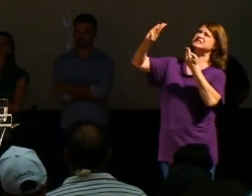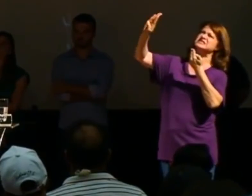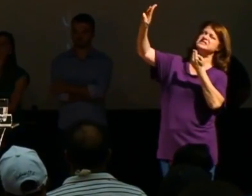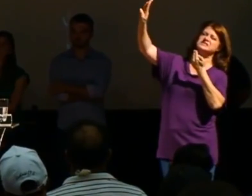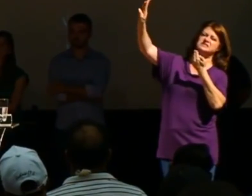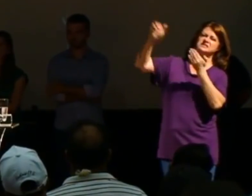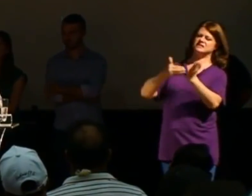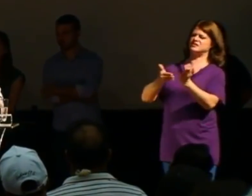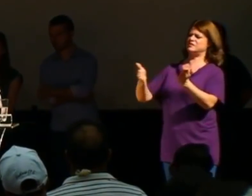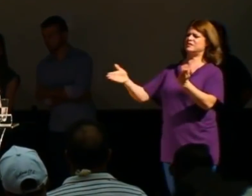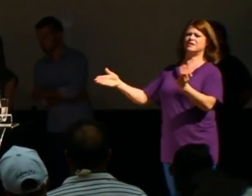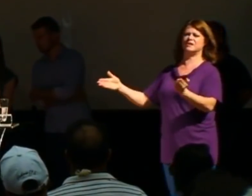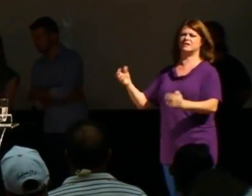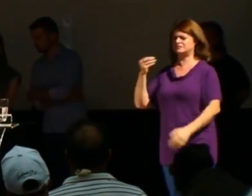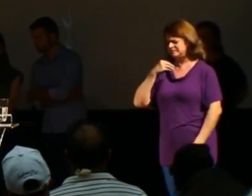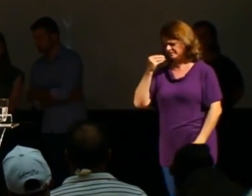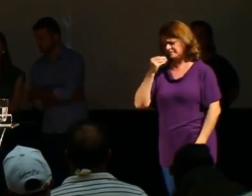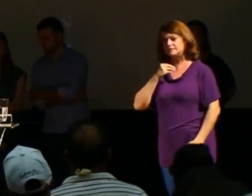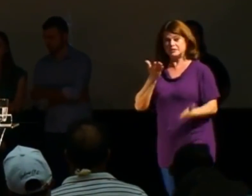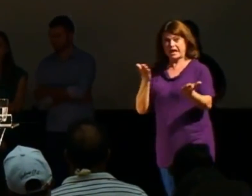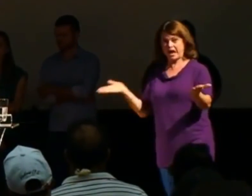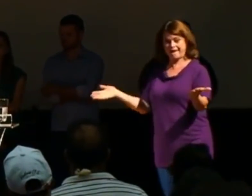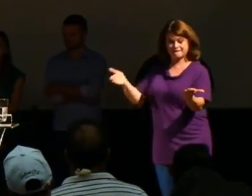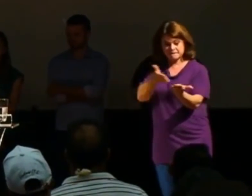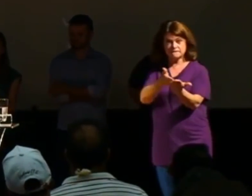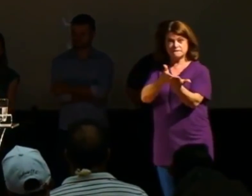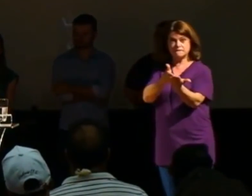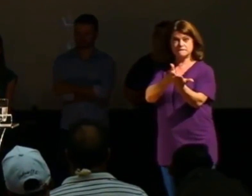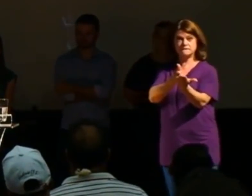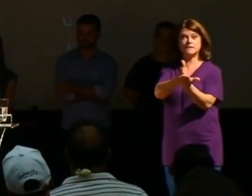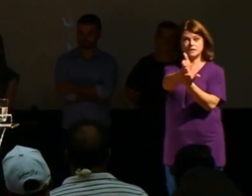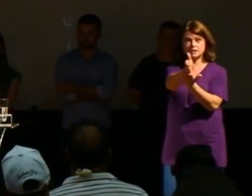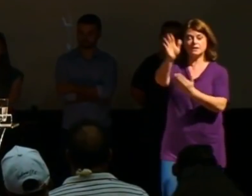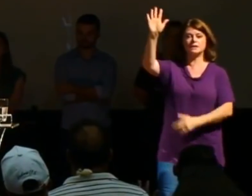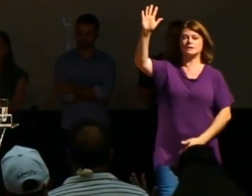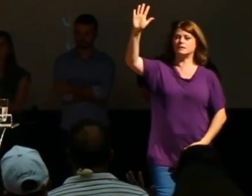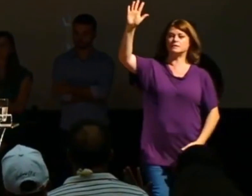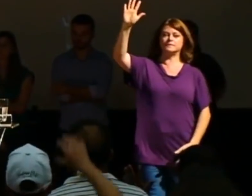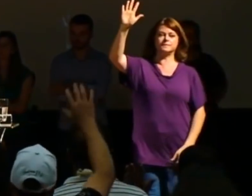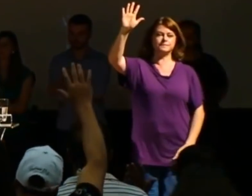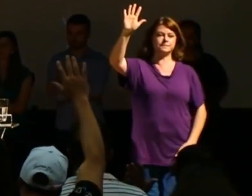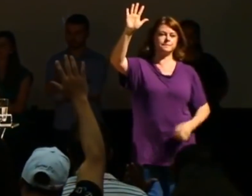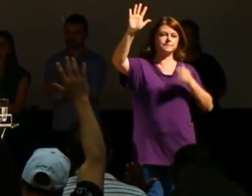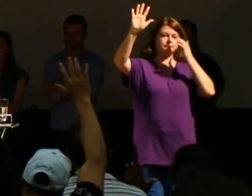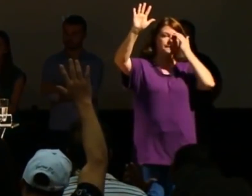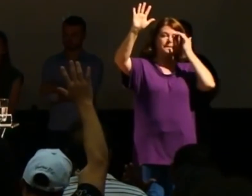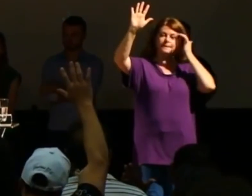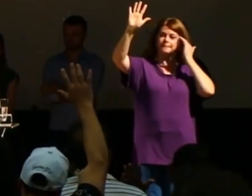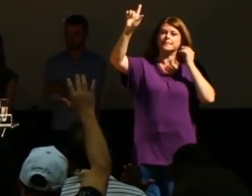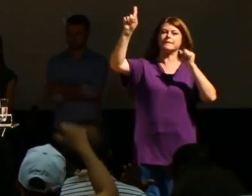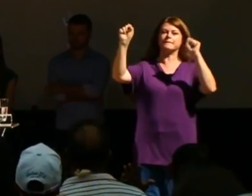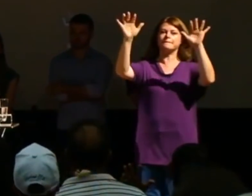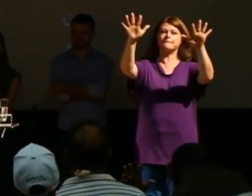Você quer fazer uma aliança com Jesus? Quer isso? Se você quer, levante sua mão. Deus abençoe vocês, queridos. Deus